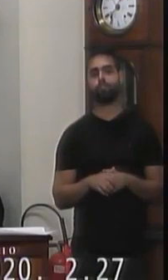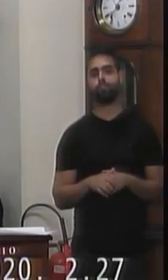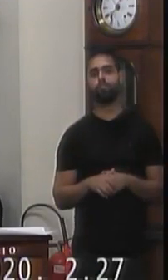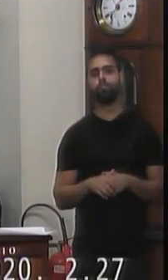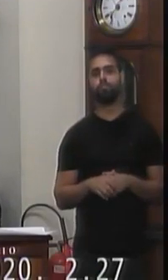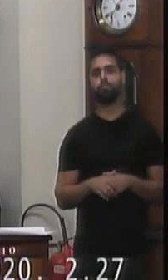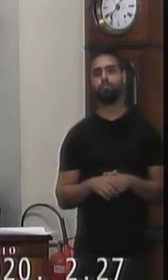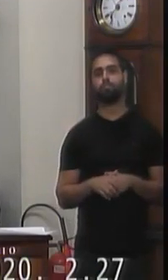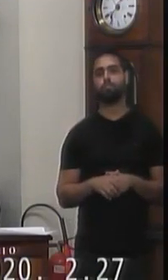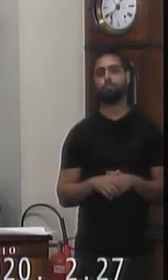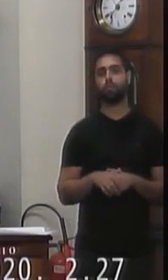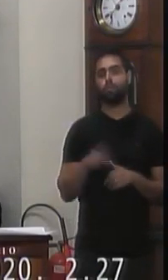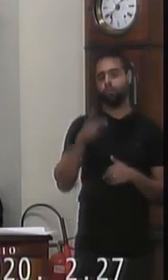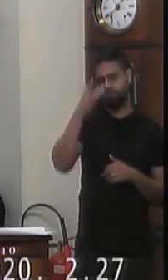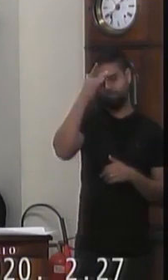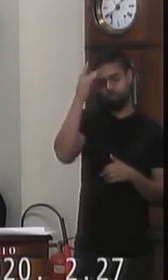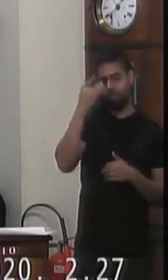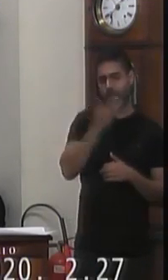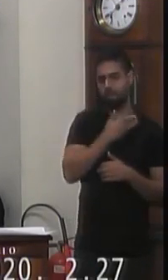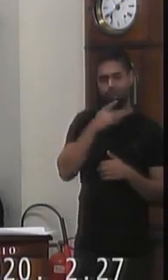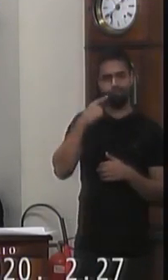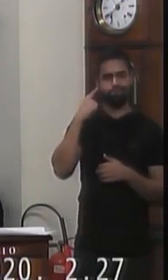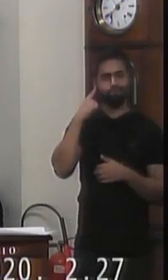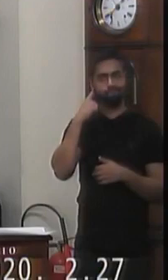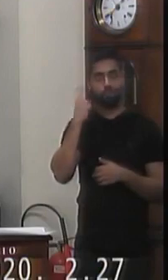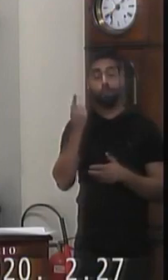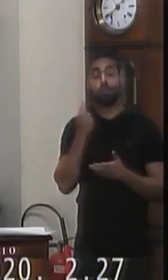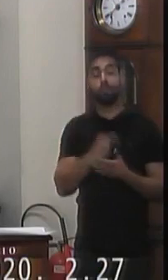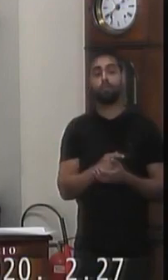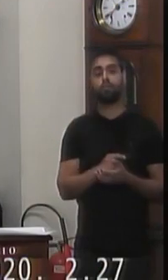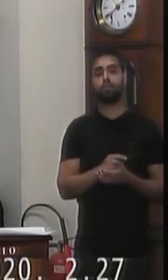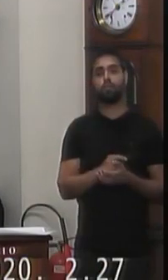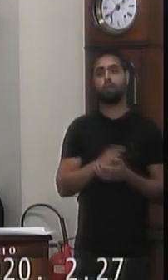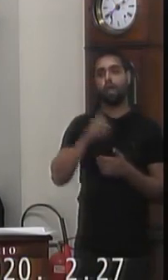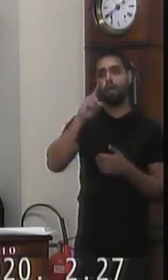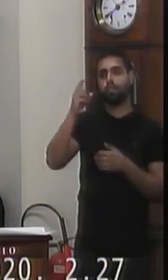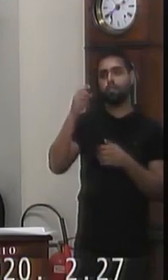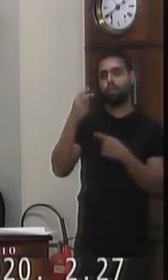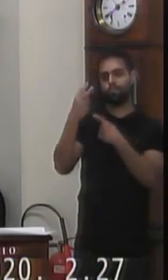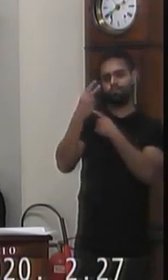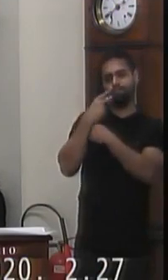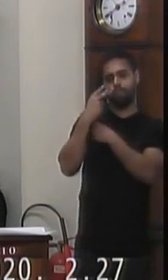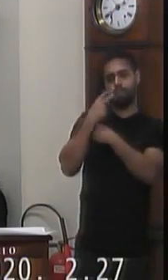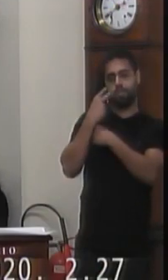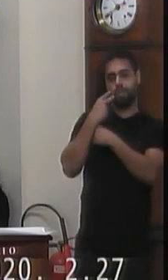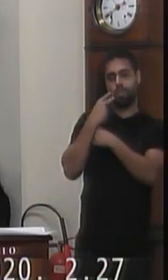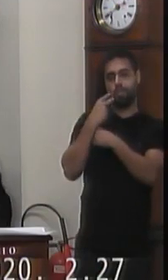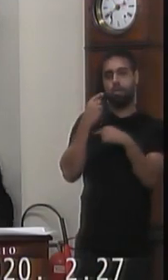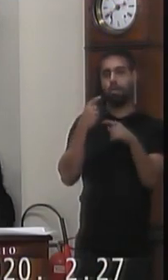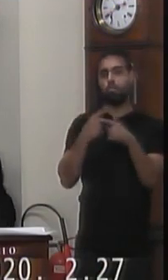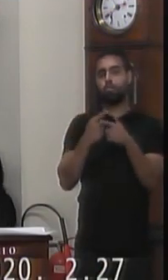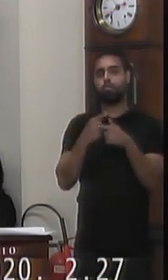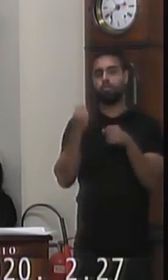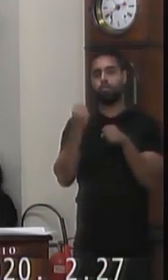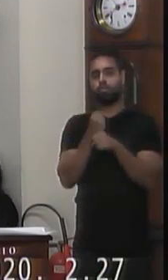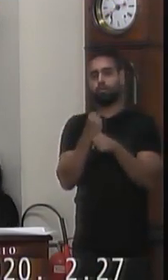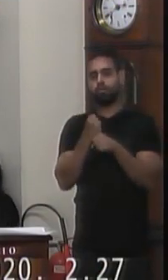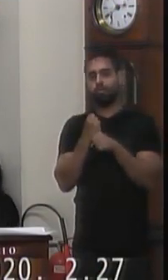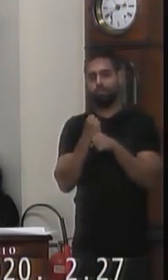para você, meu eleitor, meu amigo que está me ouvindo aqui, que Deus nos proteja muito, que vai ser um ano de